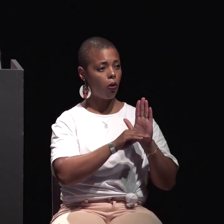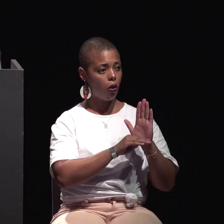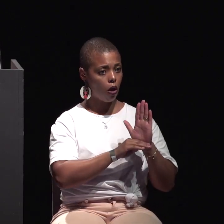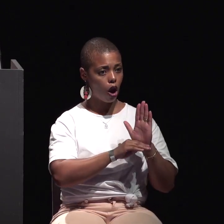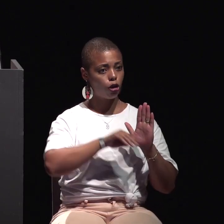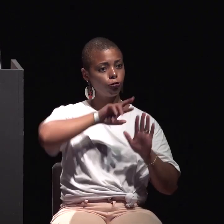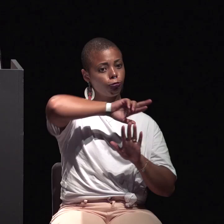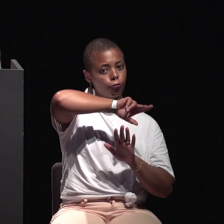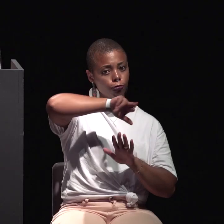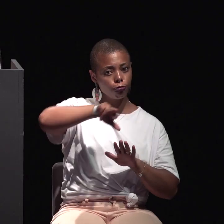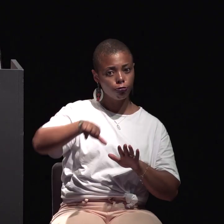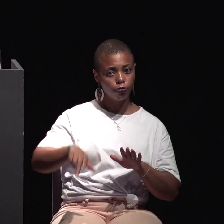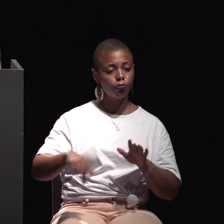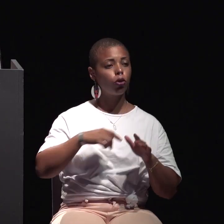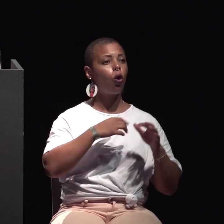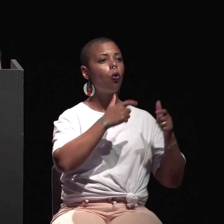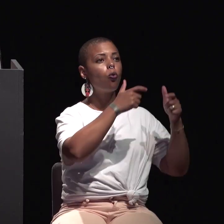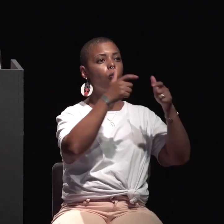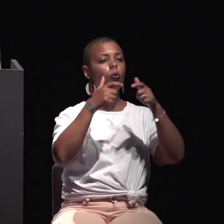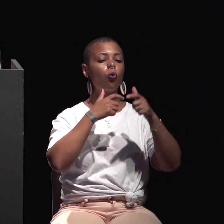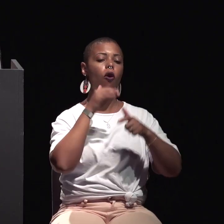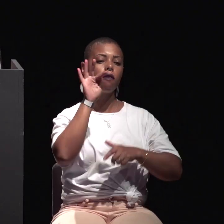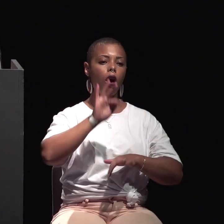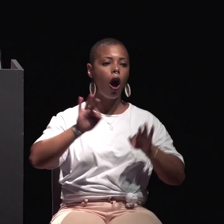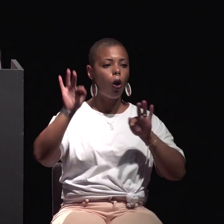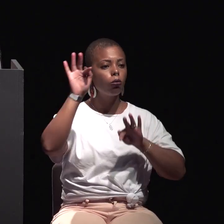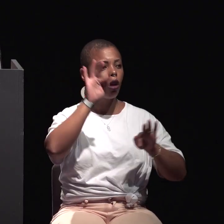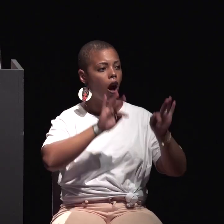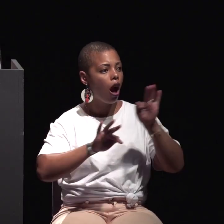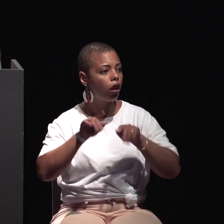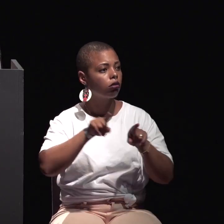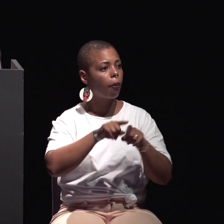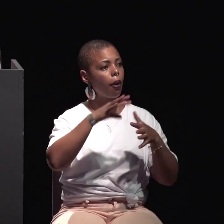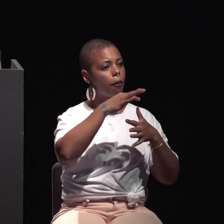em difusão do conhecimento na Universidade